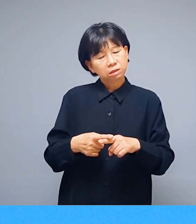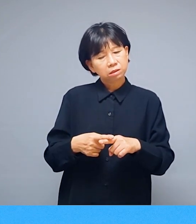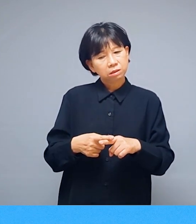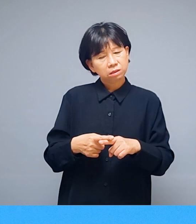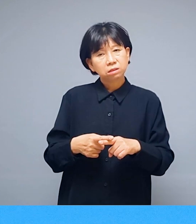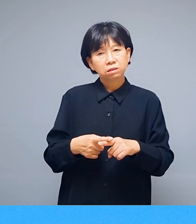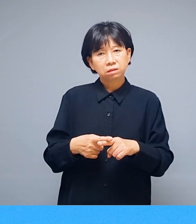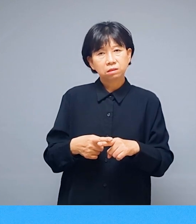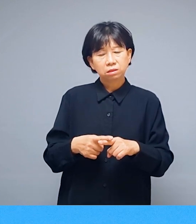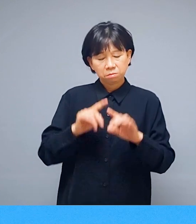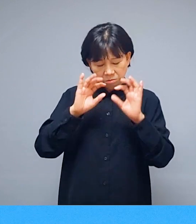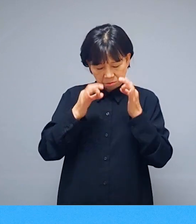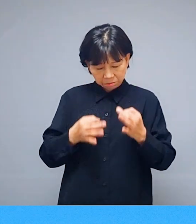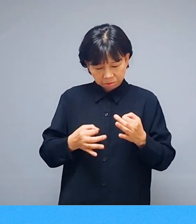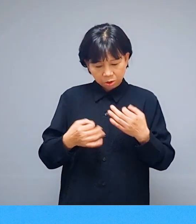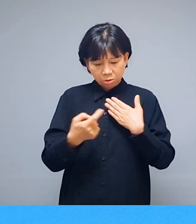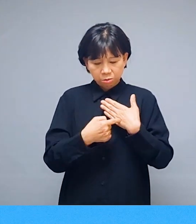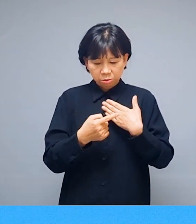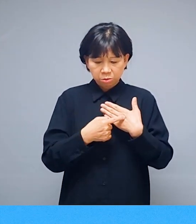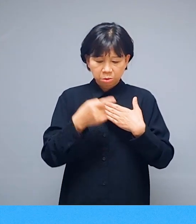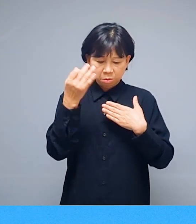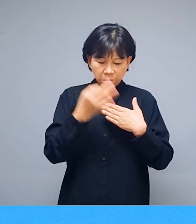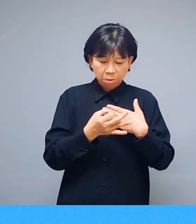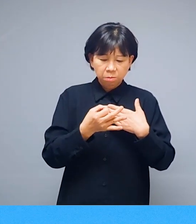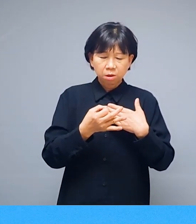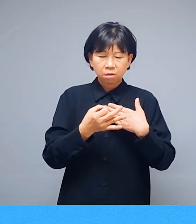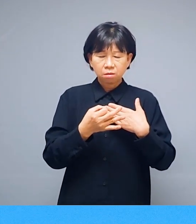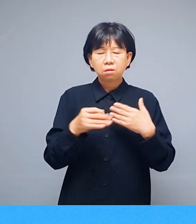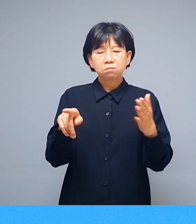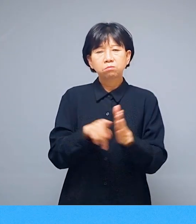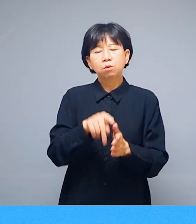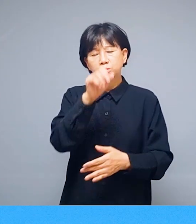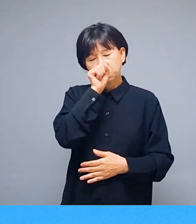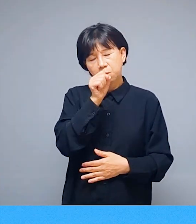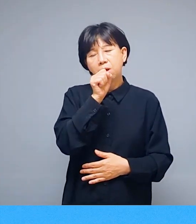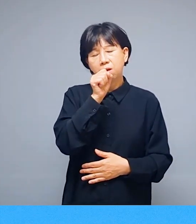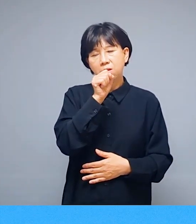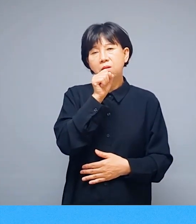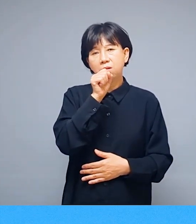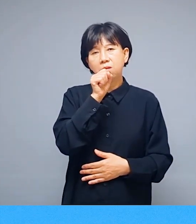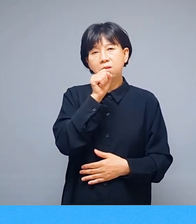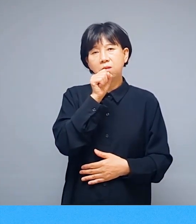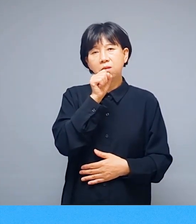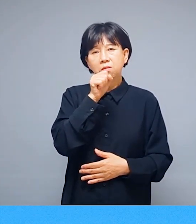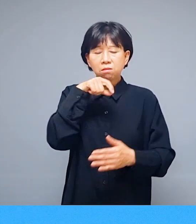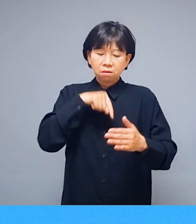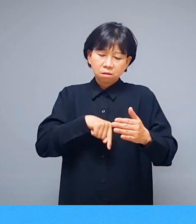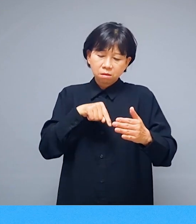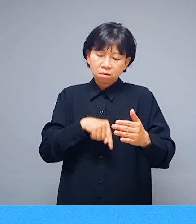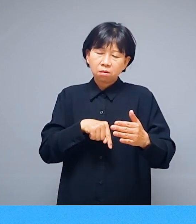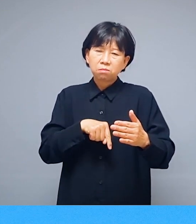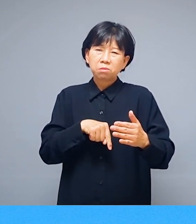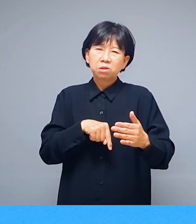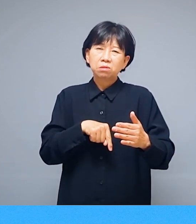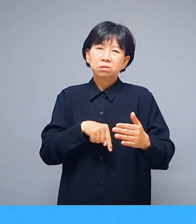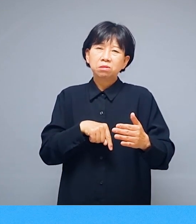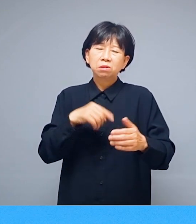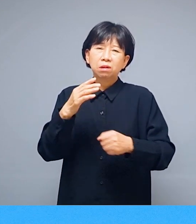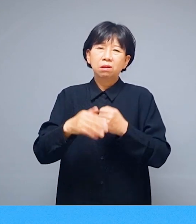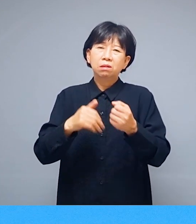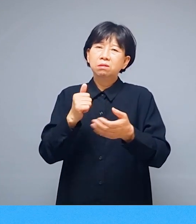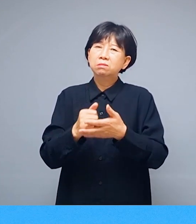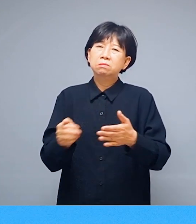봐도 괜찮은 신앙인처럼 보일 수 있는 거죠. 그런데 이 마음 깊은